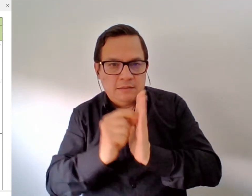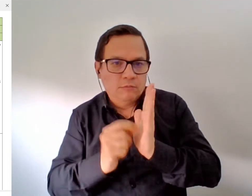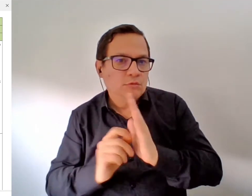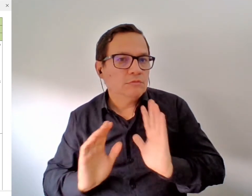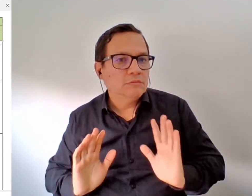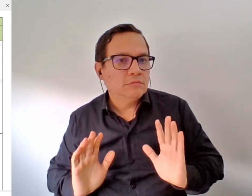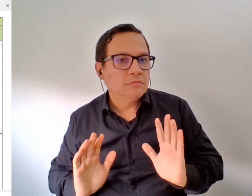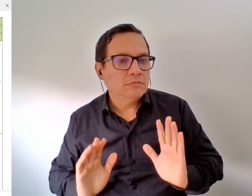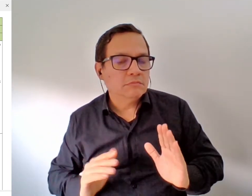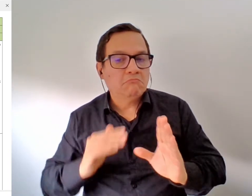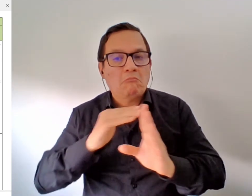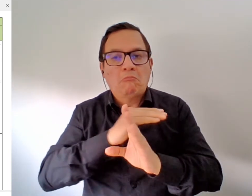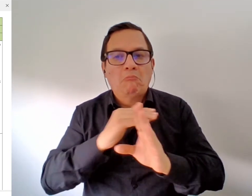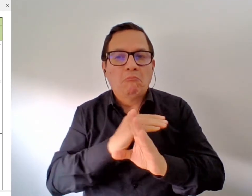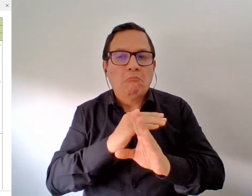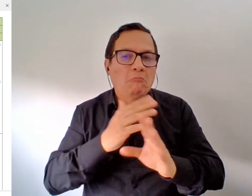puntos.